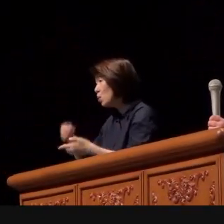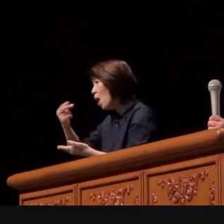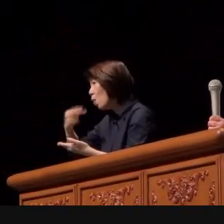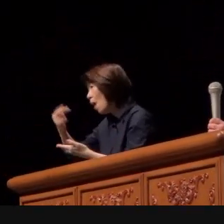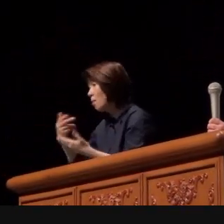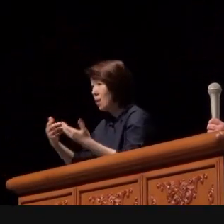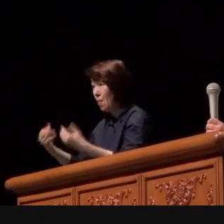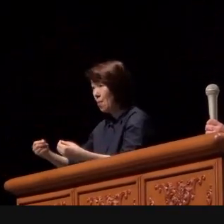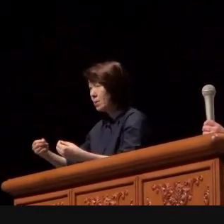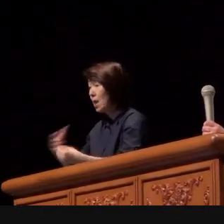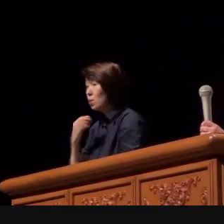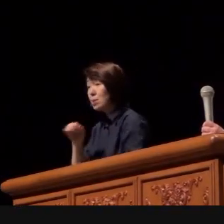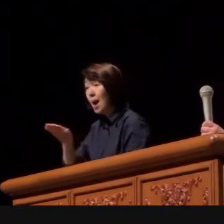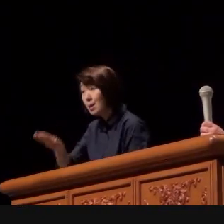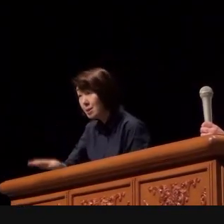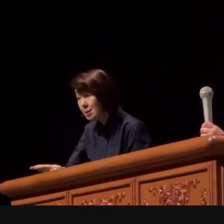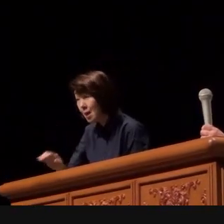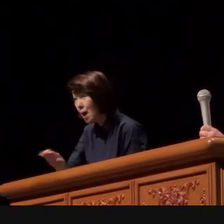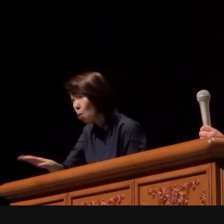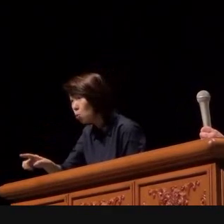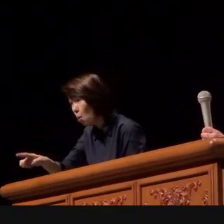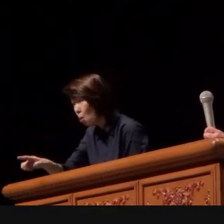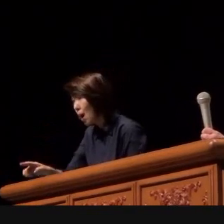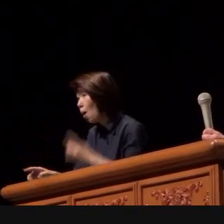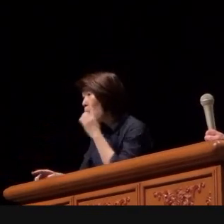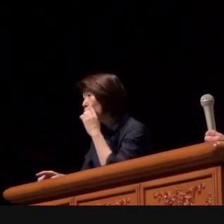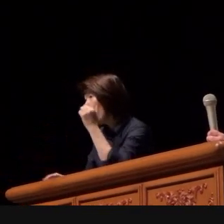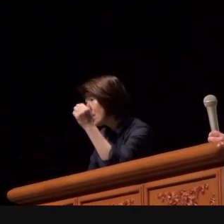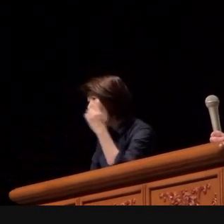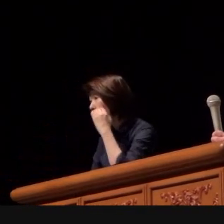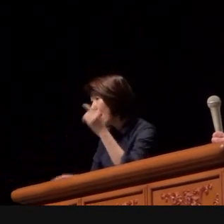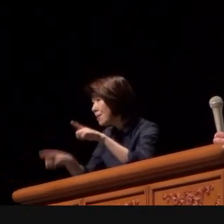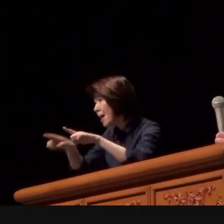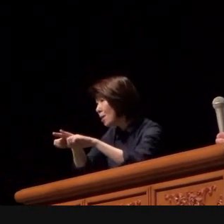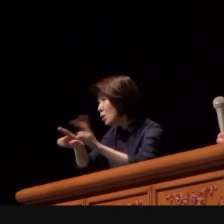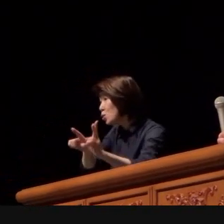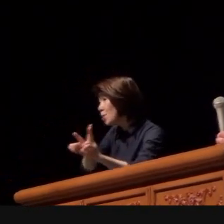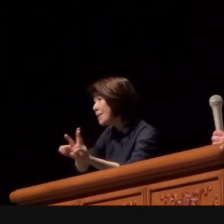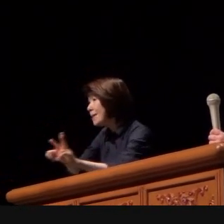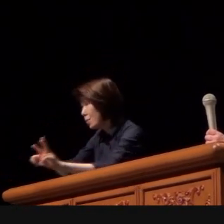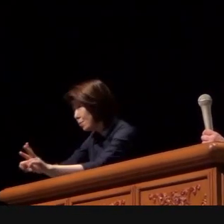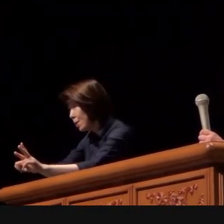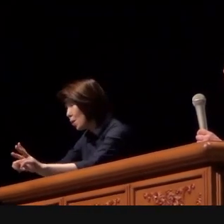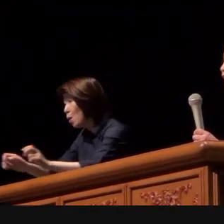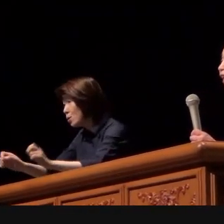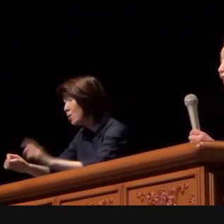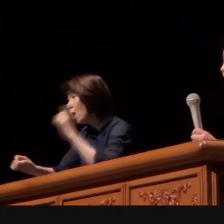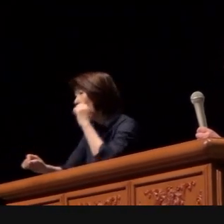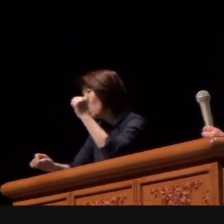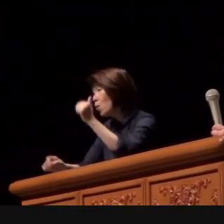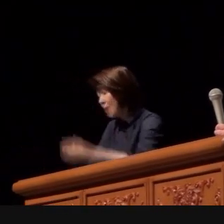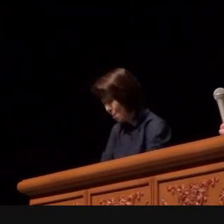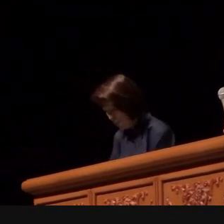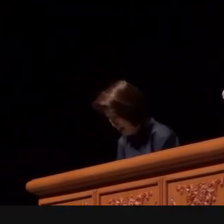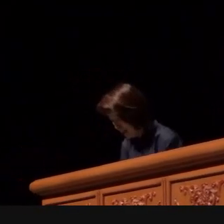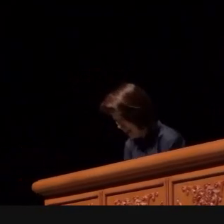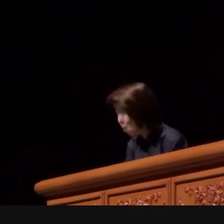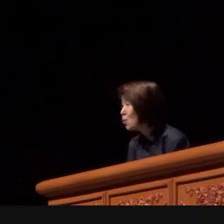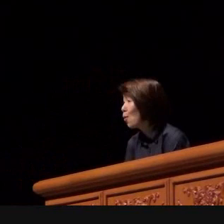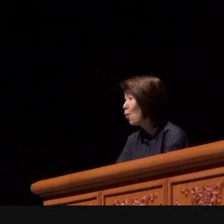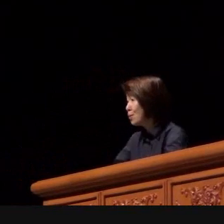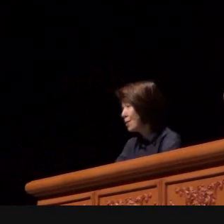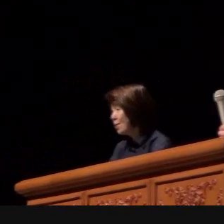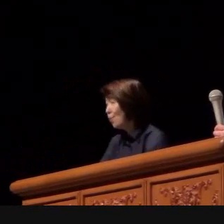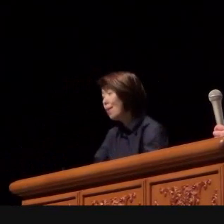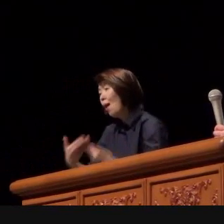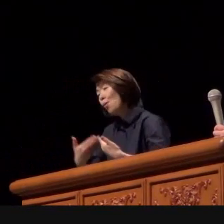ら小さな子供がね、お父さんやお母さんに連れられて来てるんですね。で、すぐそばにいたお父さんの膝の中でご飯を食